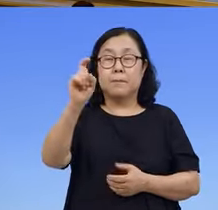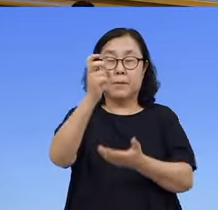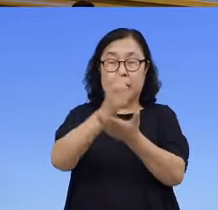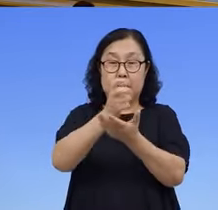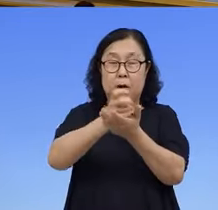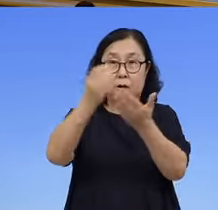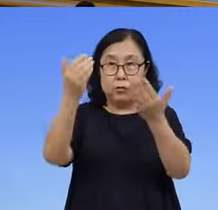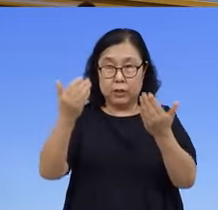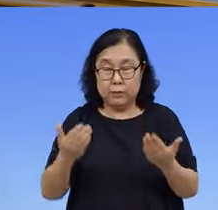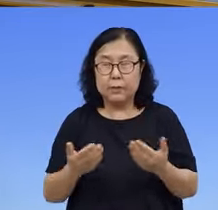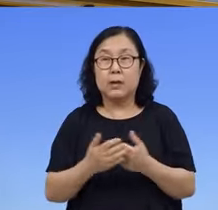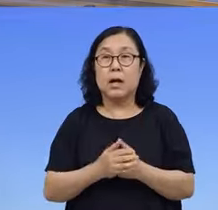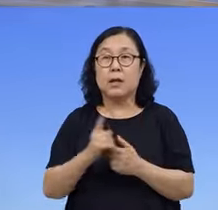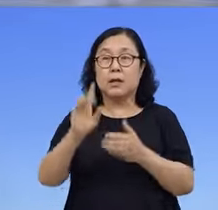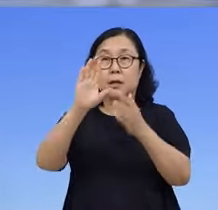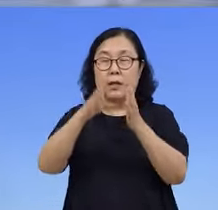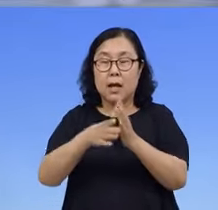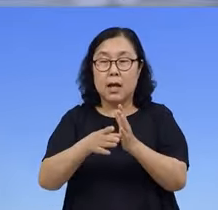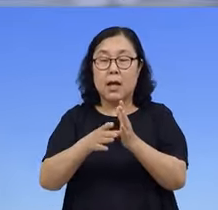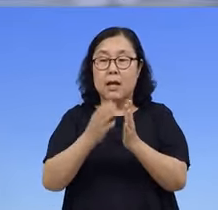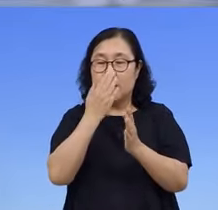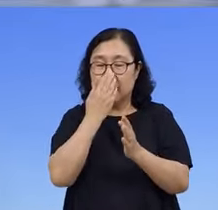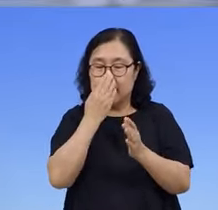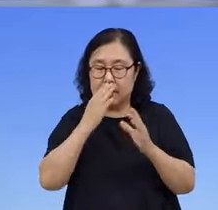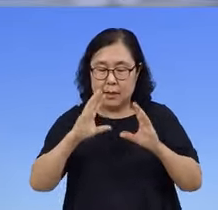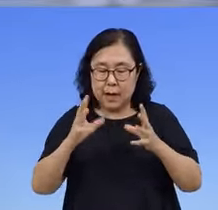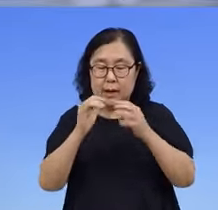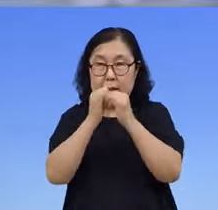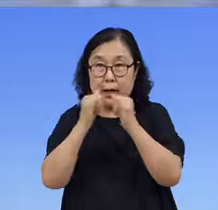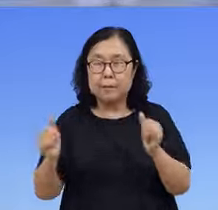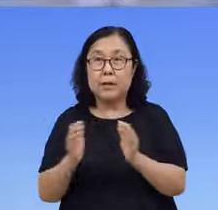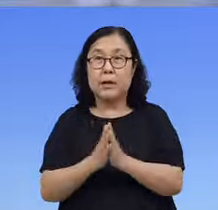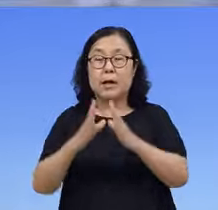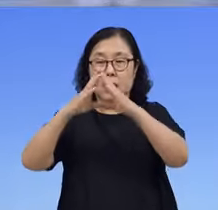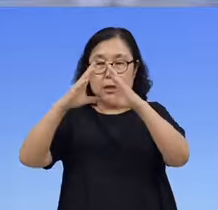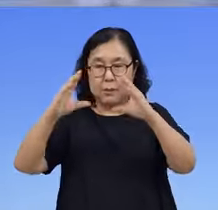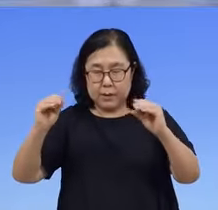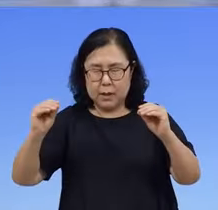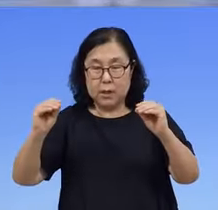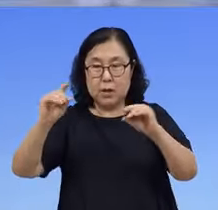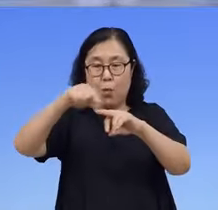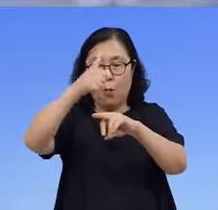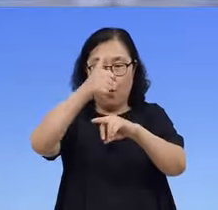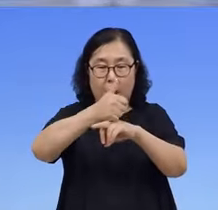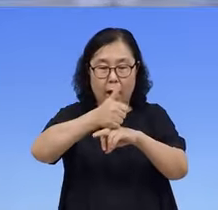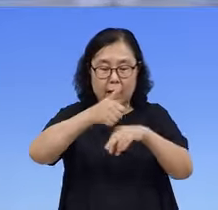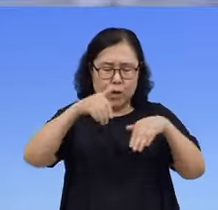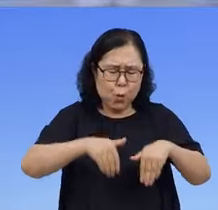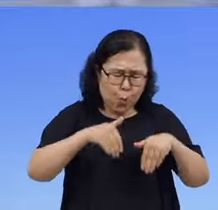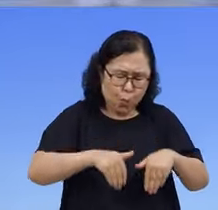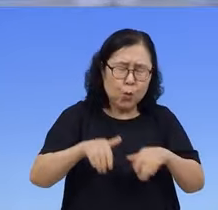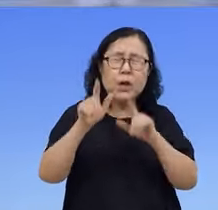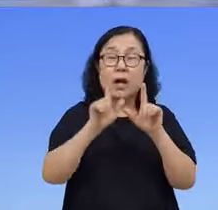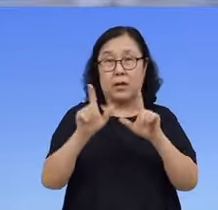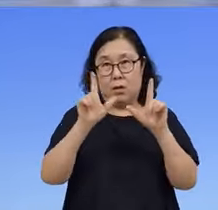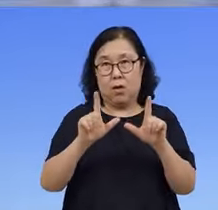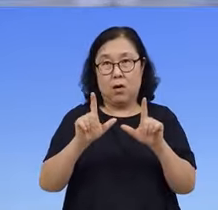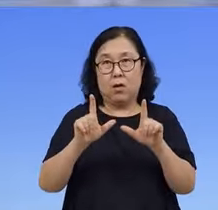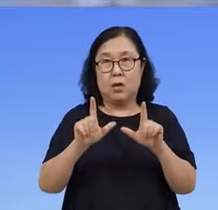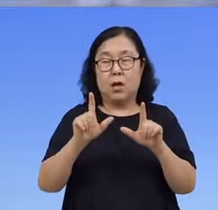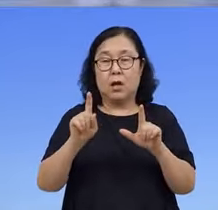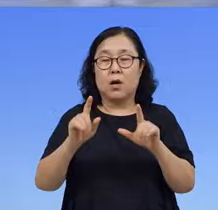겁니까? 하나님께서 지금 그 당시에 이스라엘 백성들이 이집트 바로왕의 압제 아래에 놓여 있지